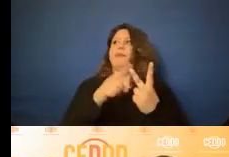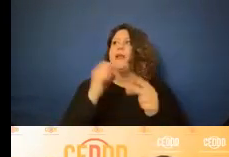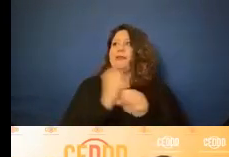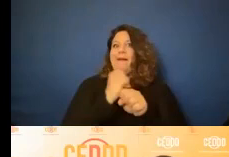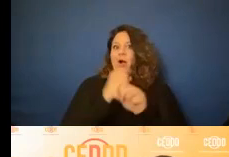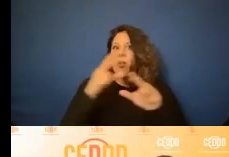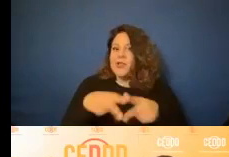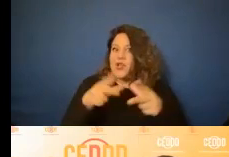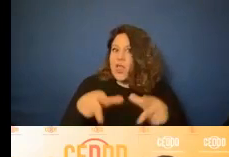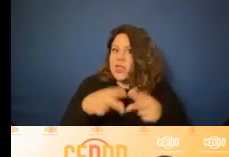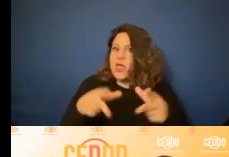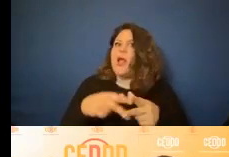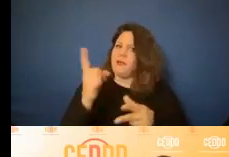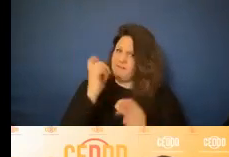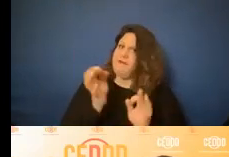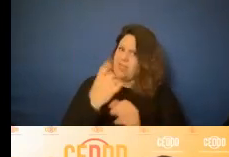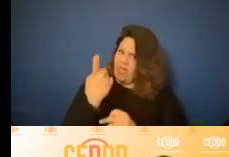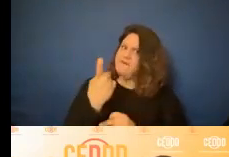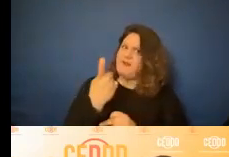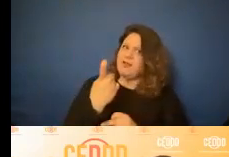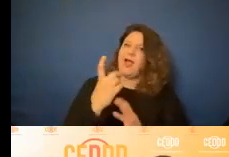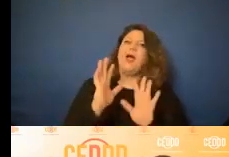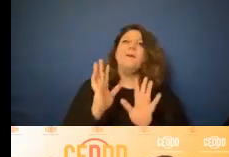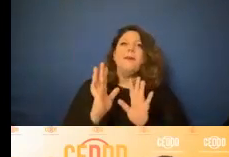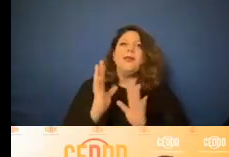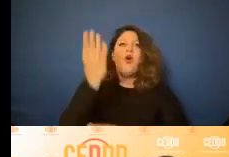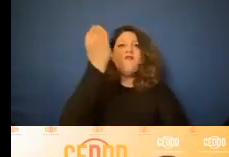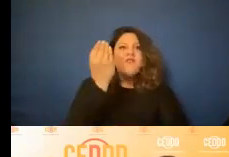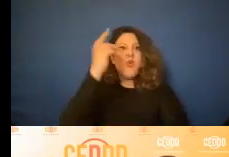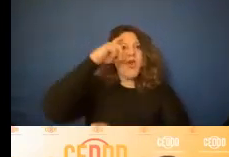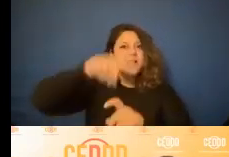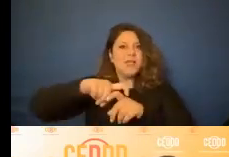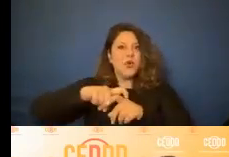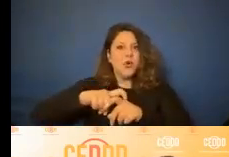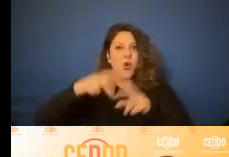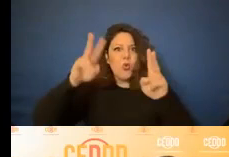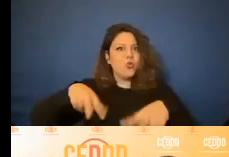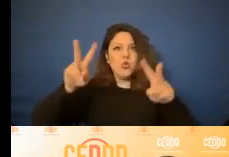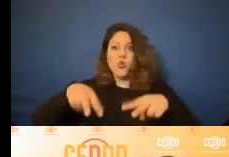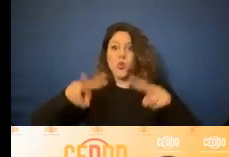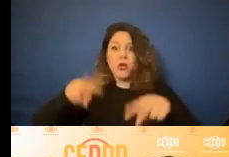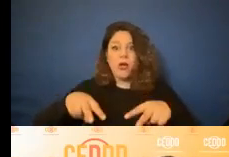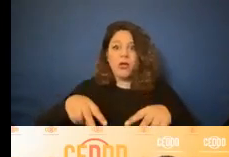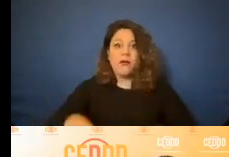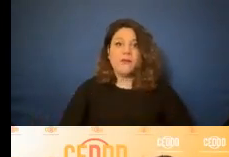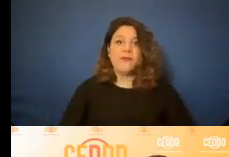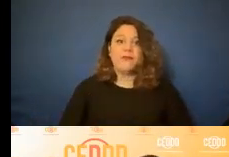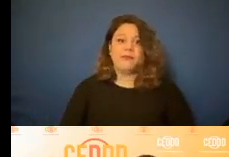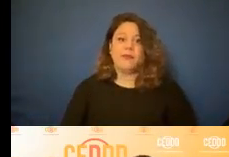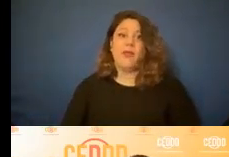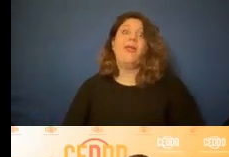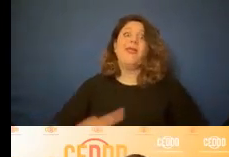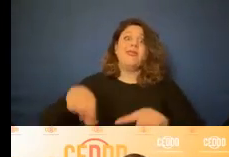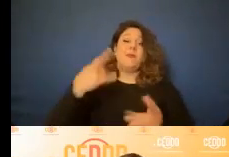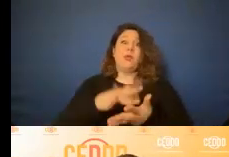o trabajadores sociales que son necesarios, pero la figura del psicólogo nunca aparece. Eso sí, luego nos llevamos las manos a la cabeza